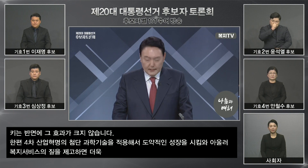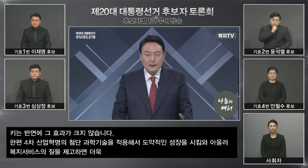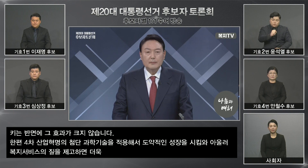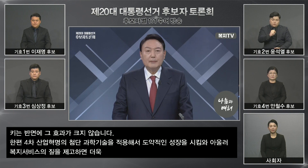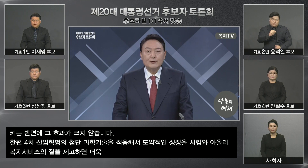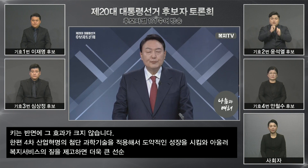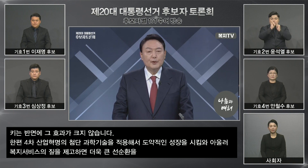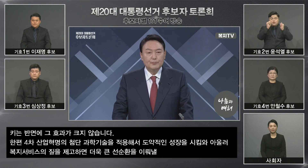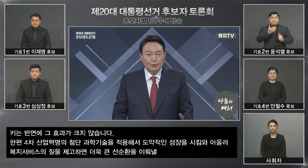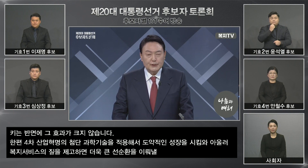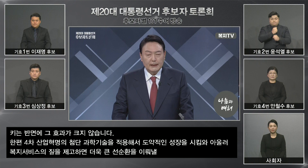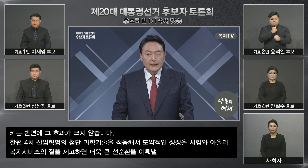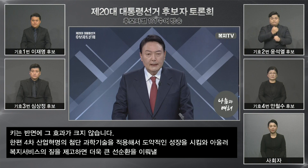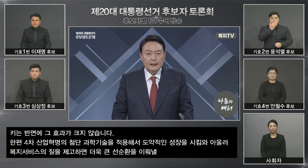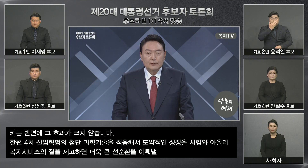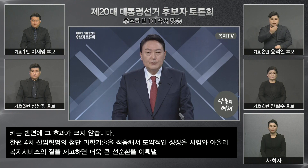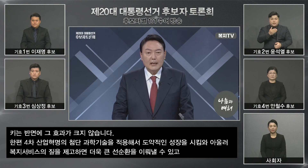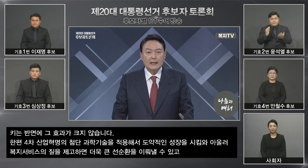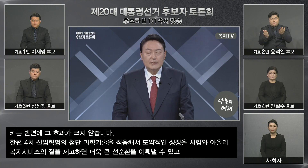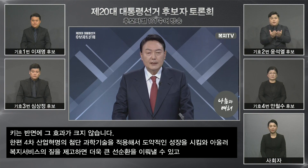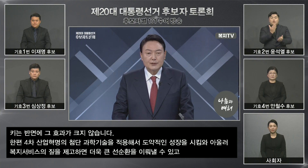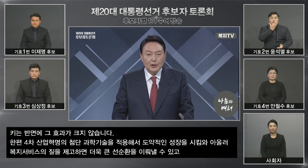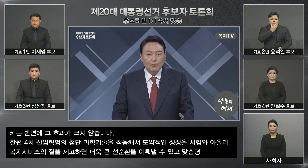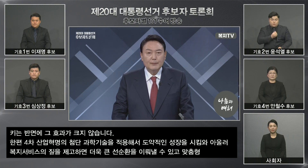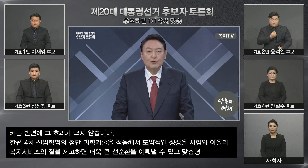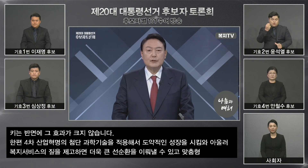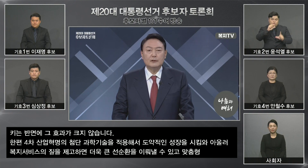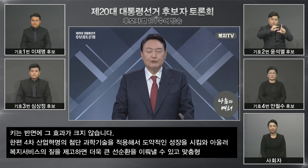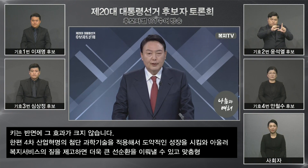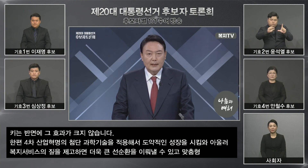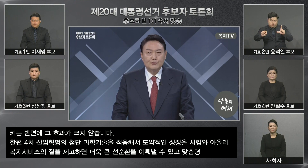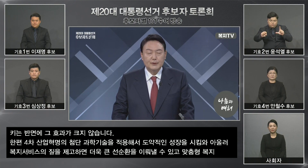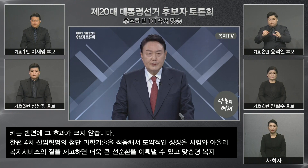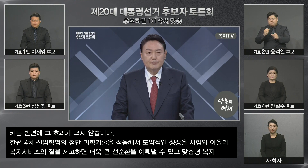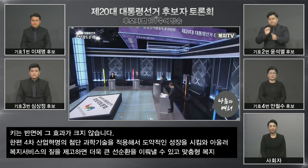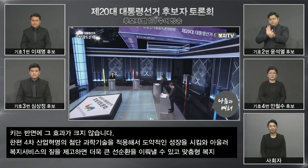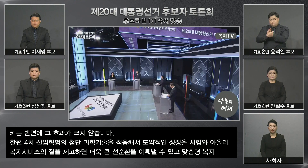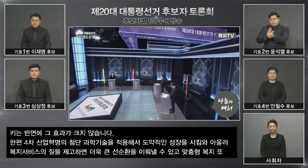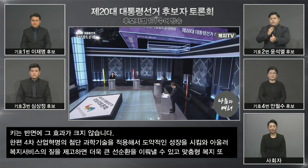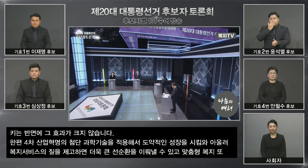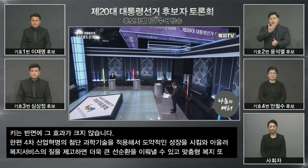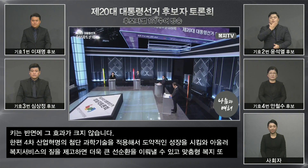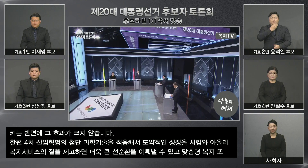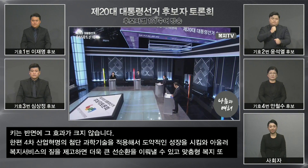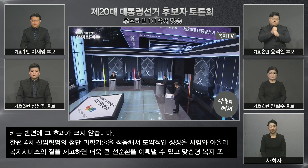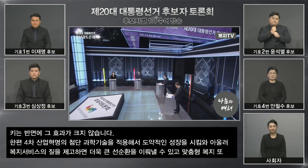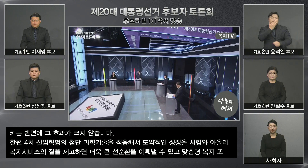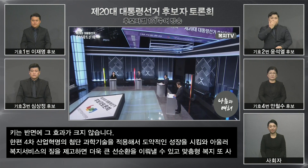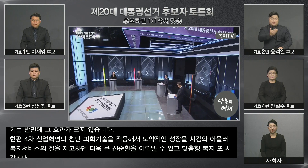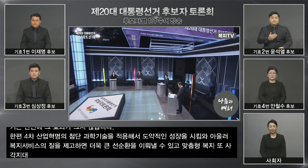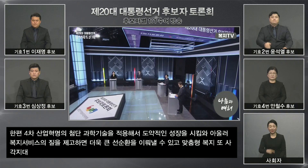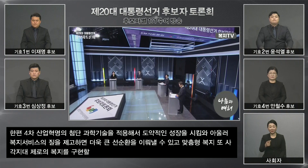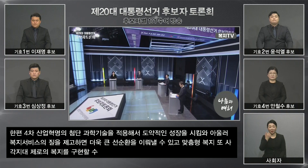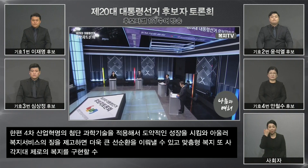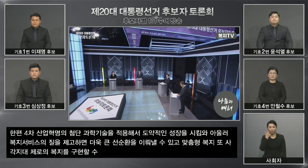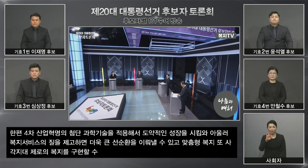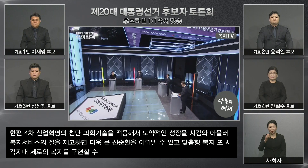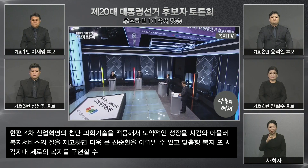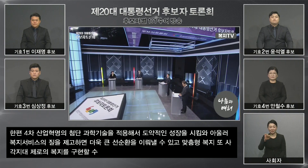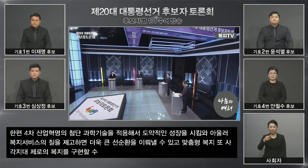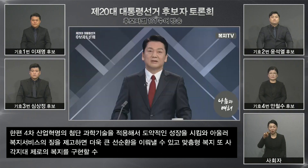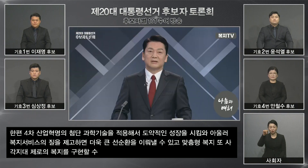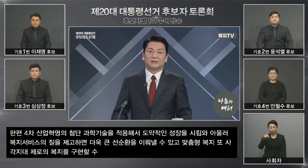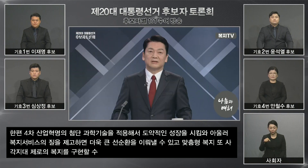있고 맞춤형 복지, 또 사각지대 제로의 복지를 구현할 수 있습니다. 네, 이어서 안철수 후보 답변해